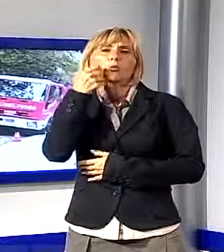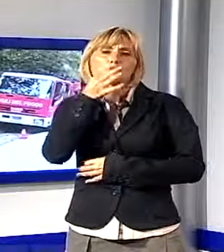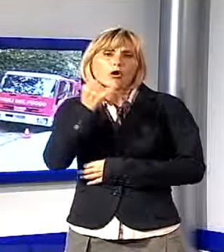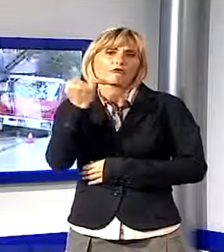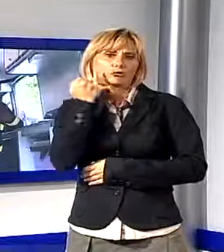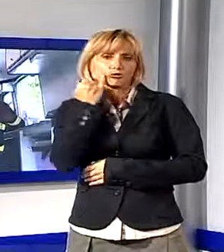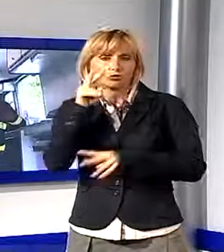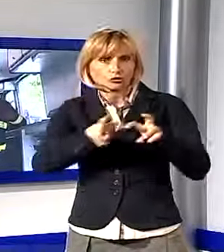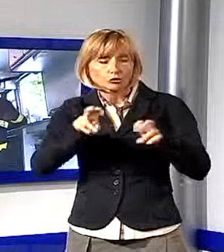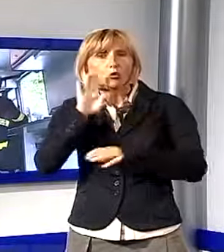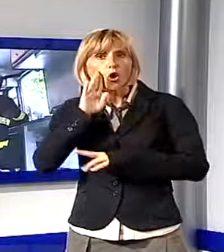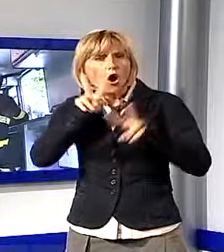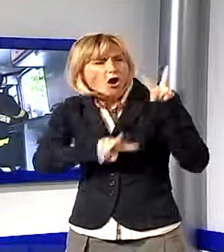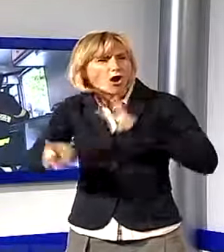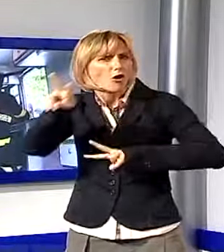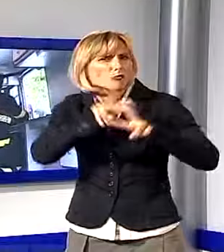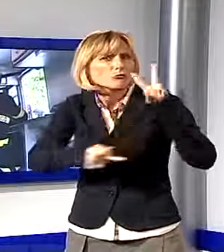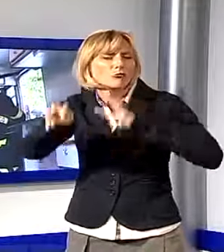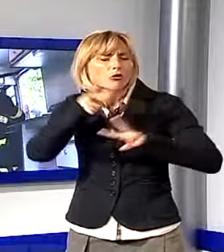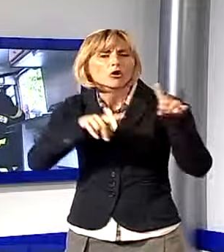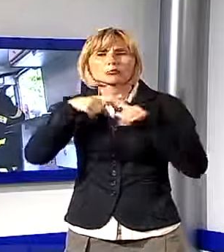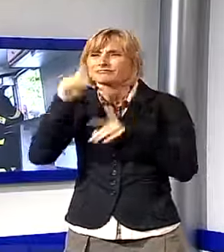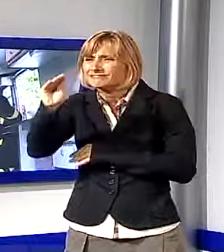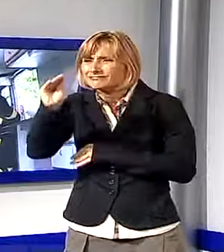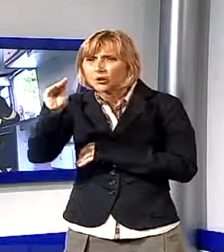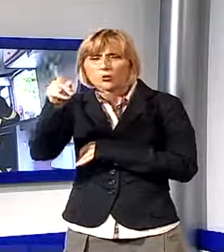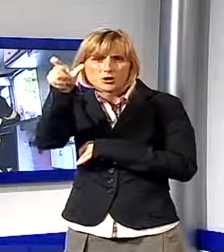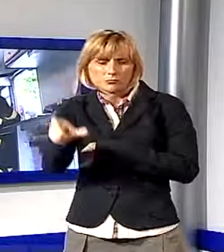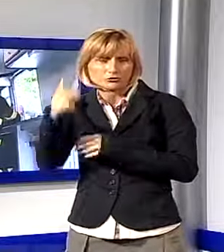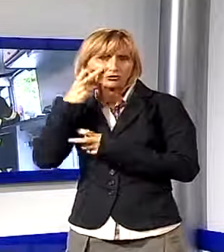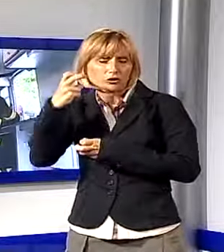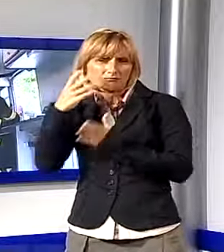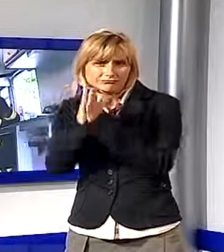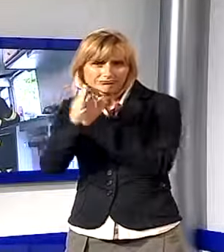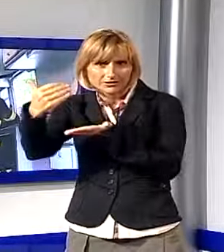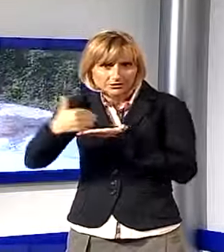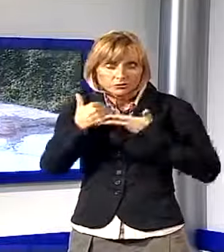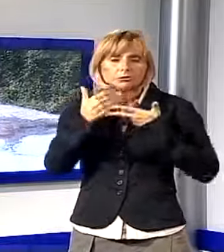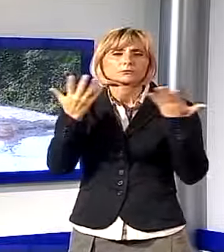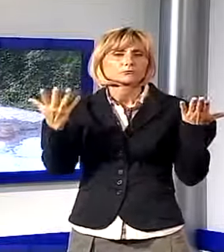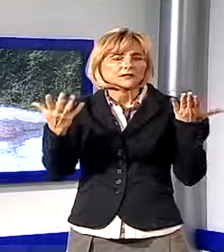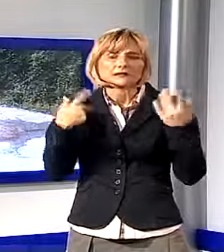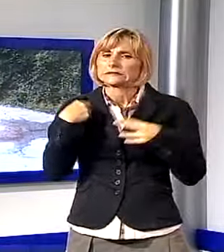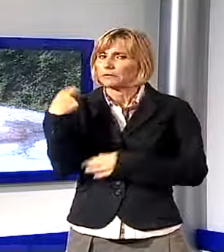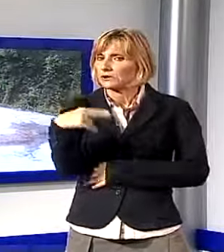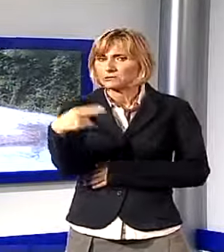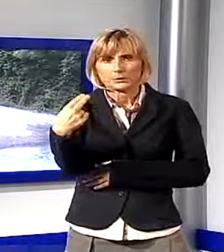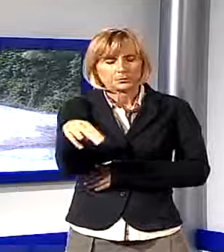messo subito a cercarla, anche con l'aiuto di un'altra persona trovata sul posto, ma senza esito. Allora ha chiamato il 112. Nel